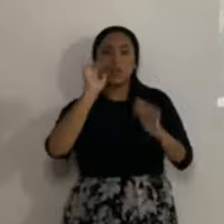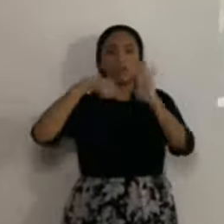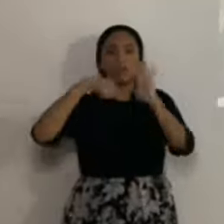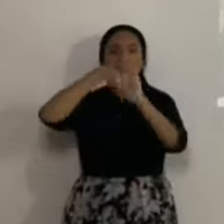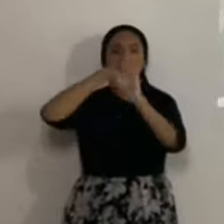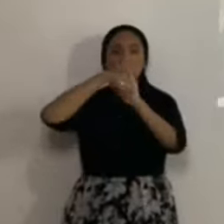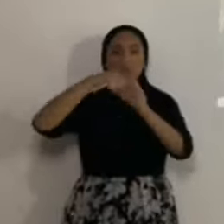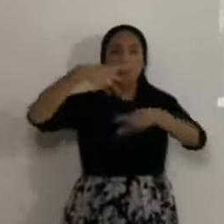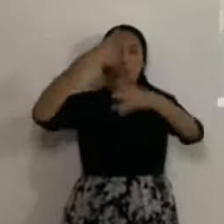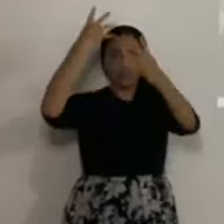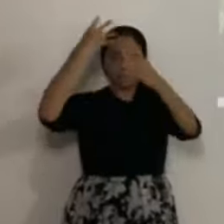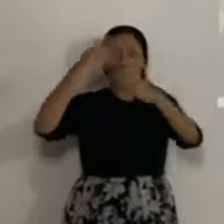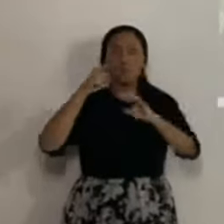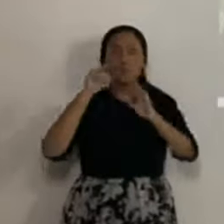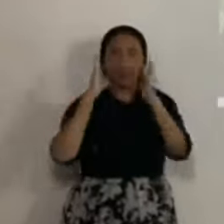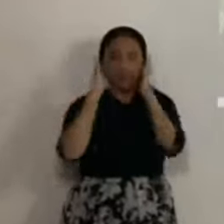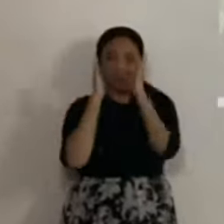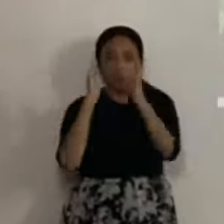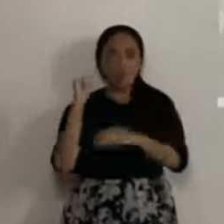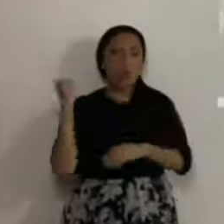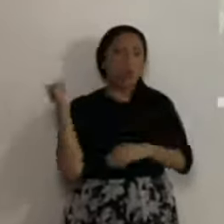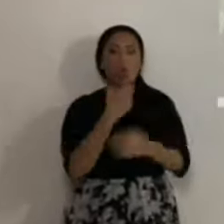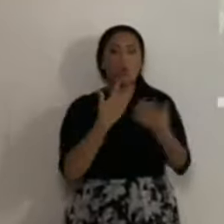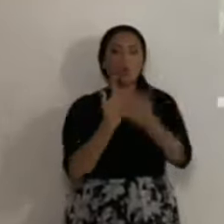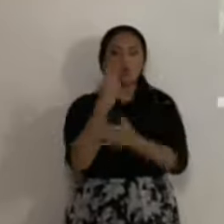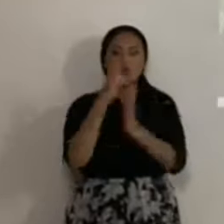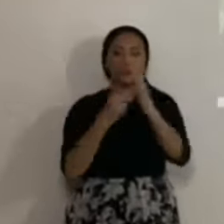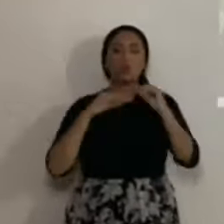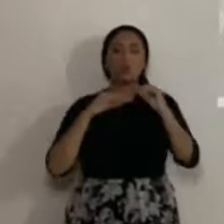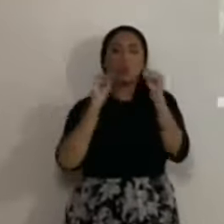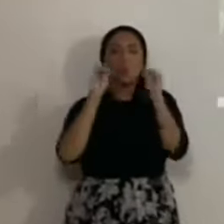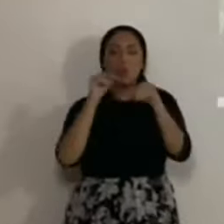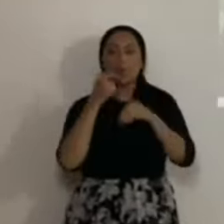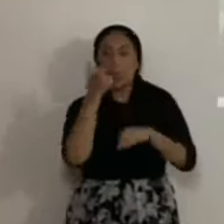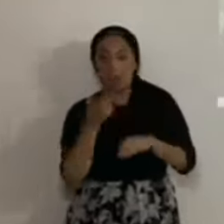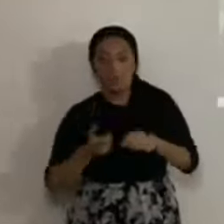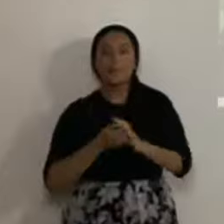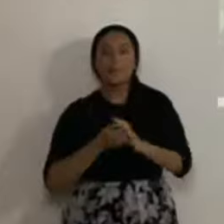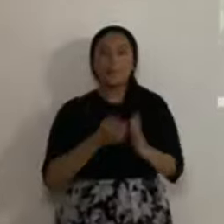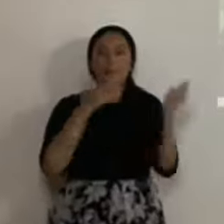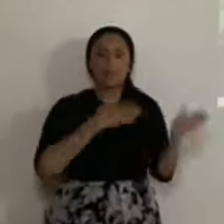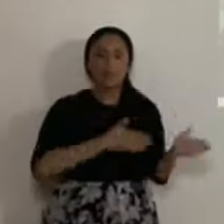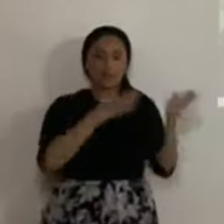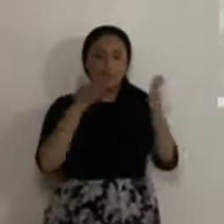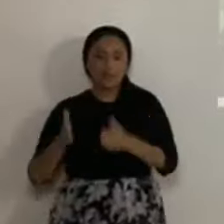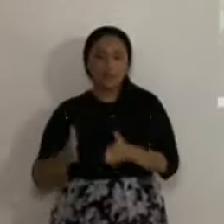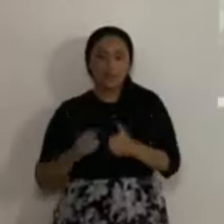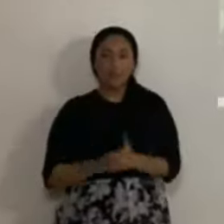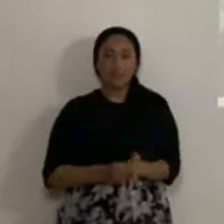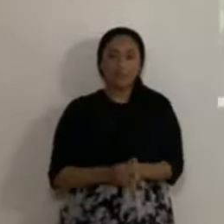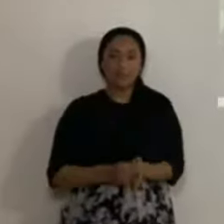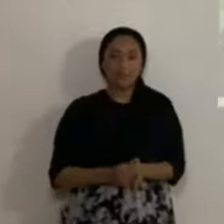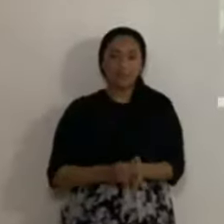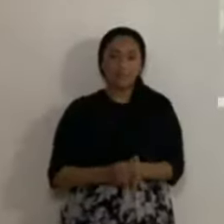notificaciones y así estés al tanto de todo lo que vamos a ir comentando. Bueno, voy a pasar a este lado del